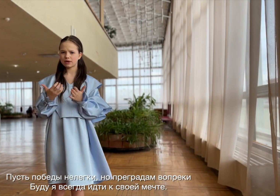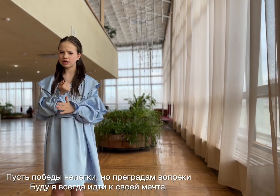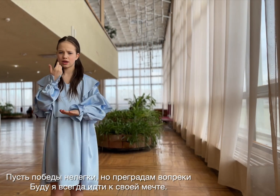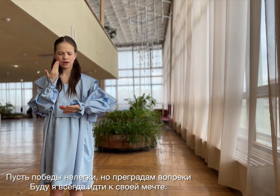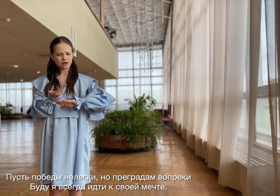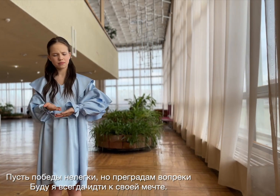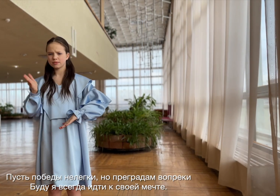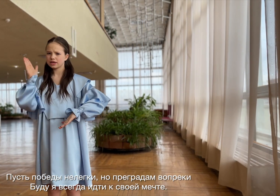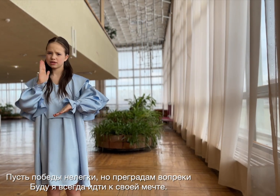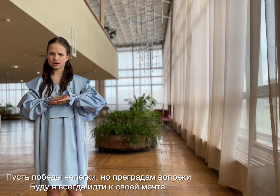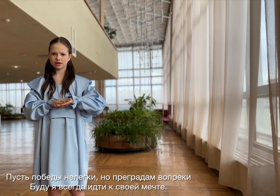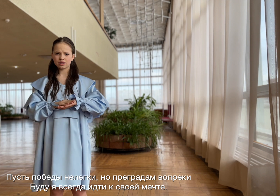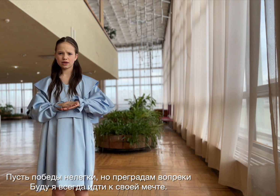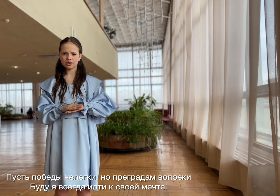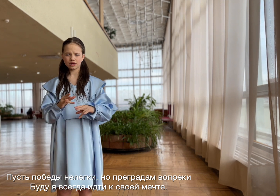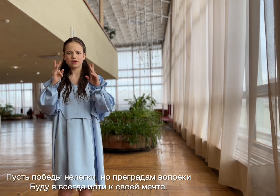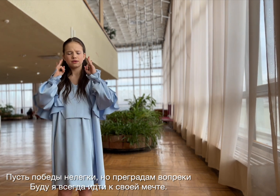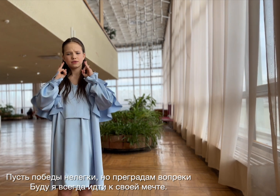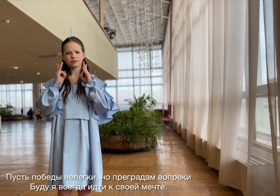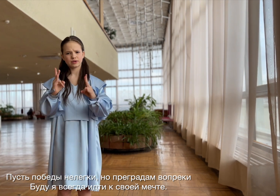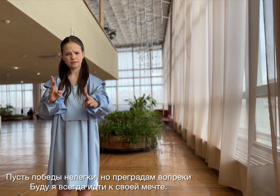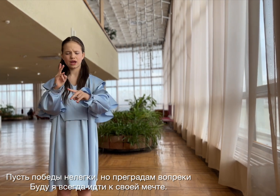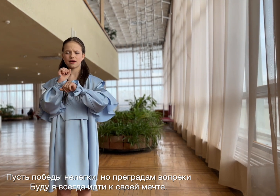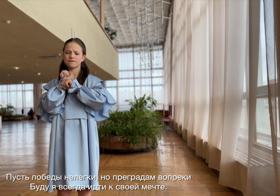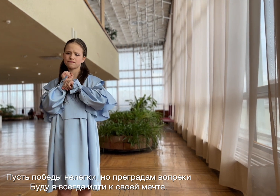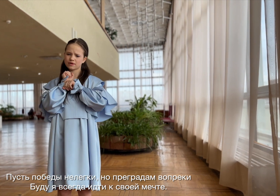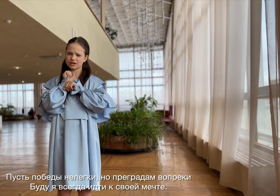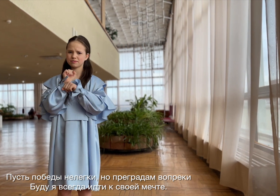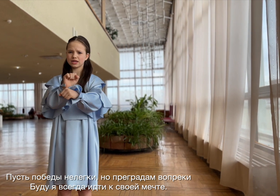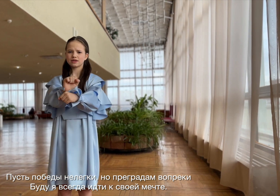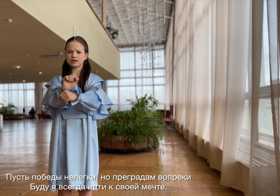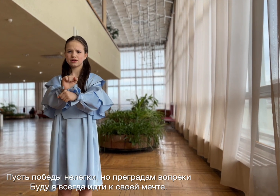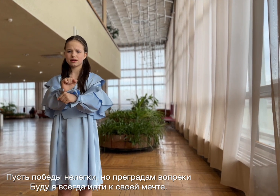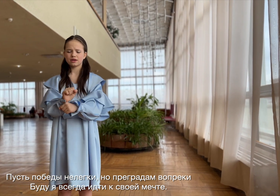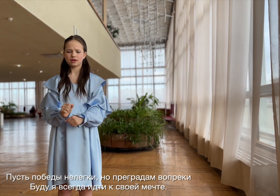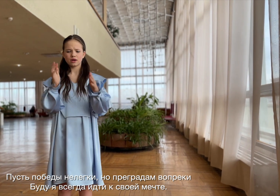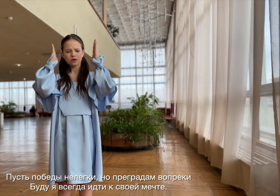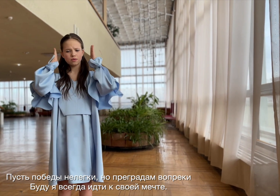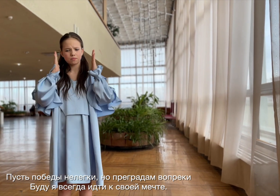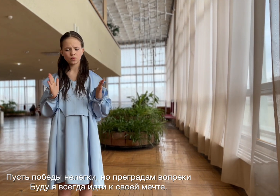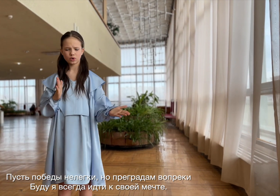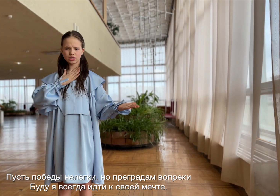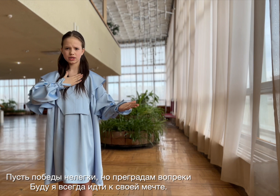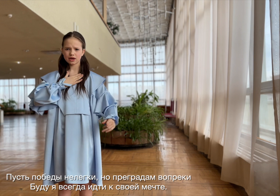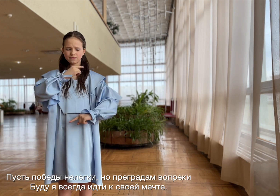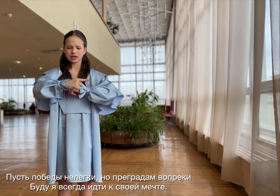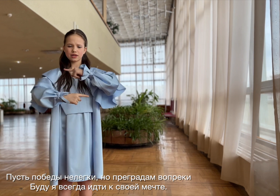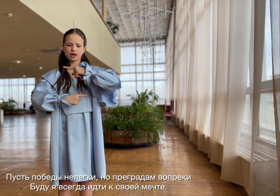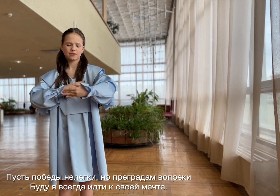Победы нелегки, но преградам вопреки буду я всегда